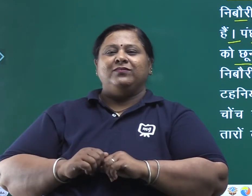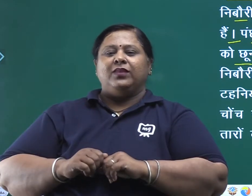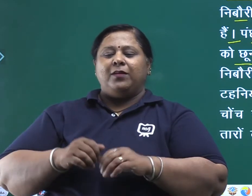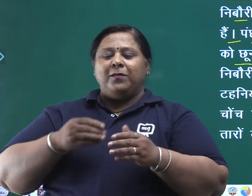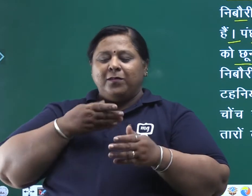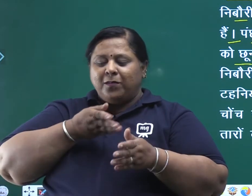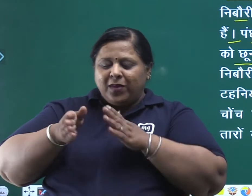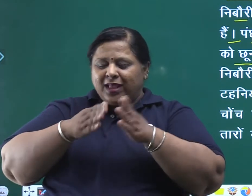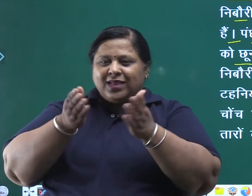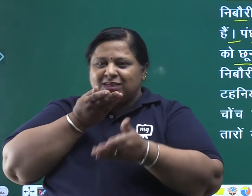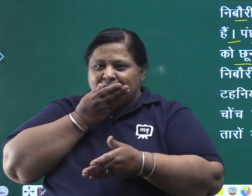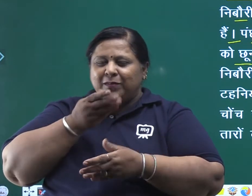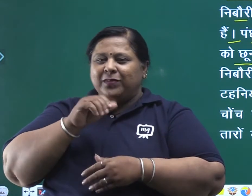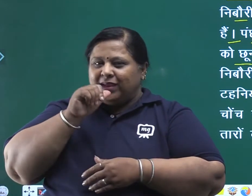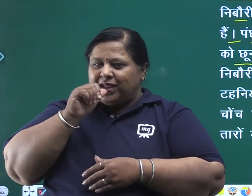बहता जल पीना,